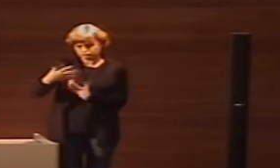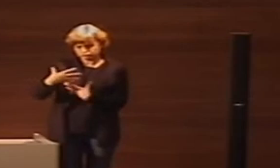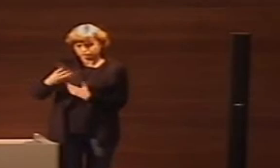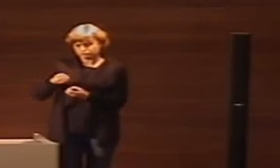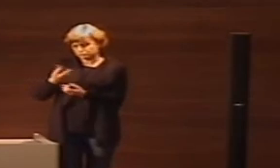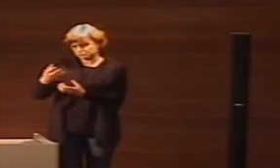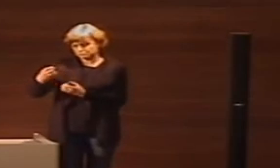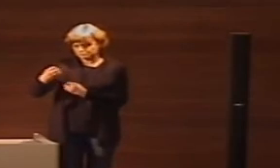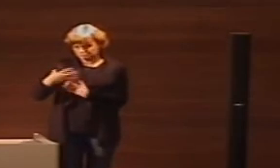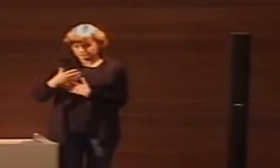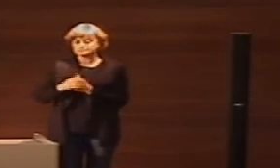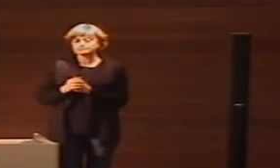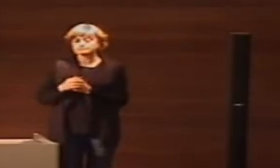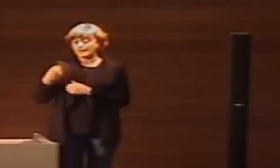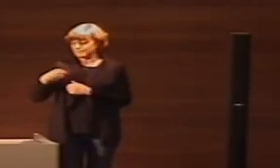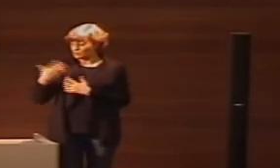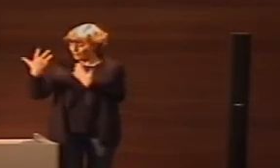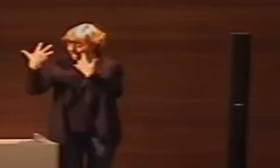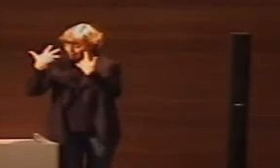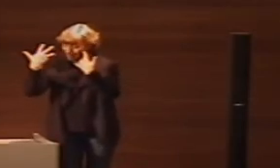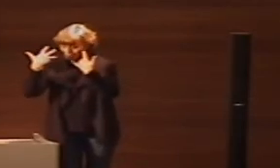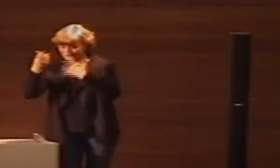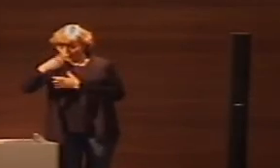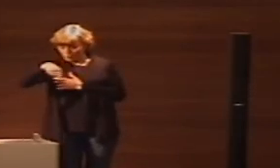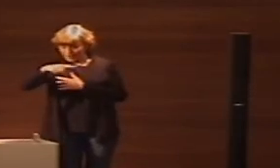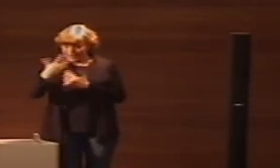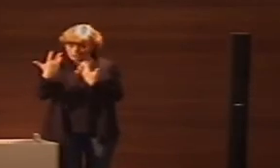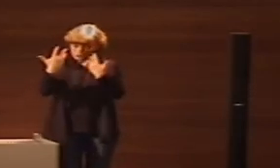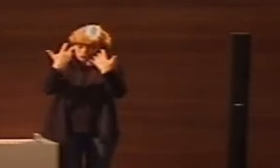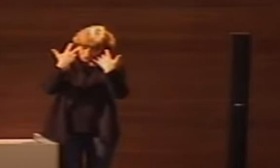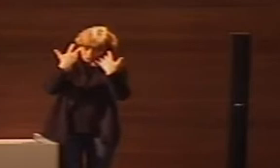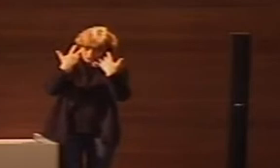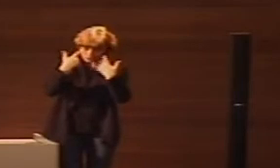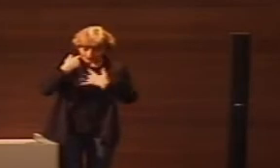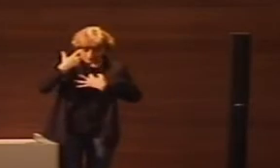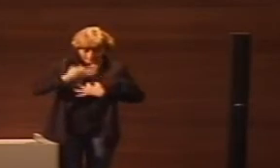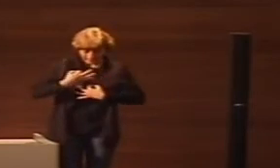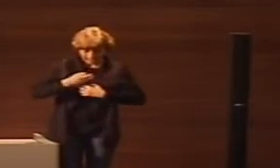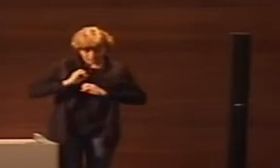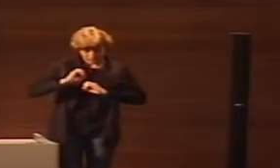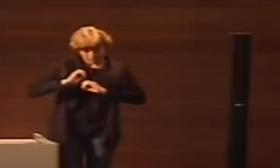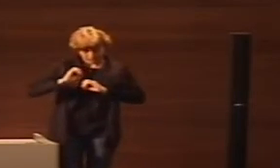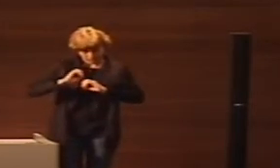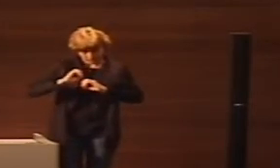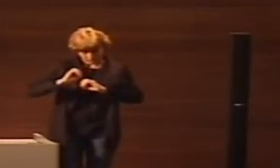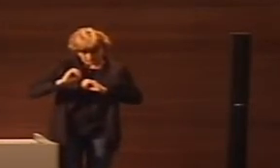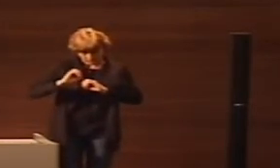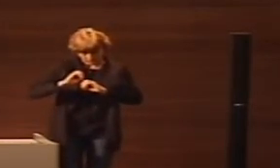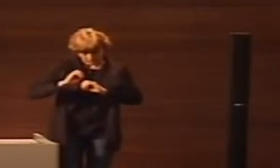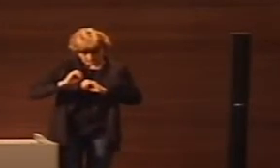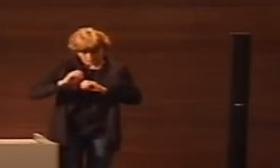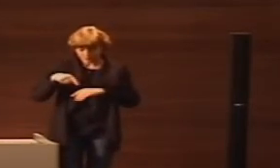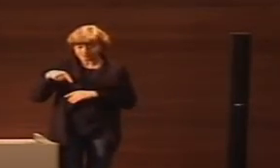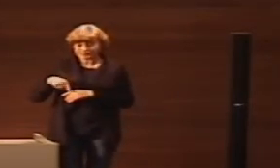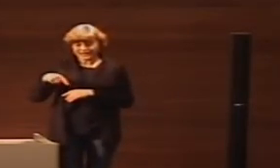consejos se ha visto todavía en la calle. Esperemos que los tuyos tengan más efecto. Aquí estamos atascados en el 38%